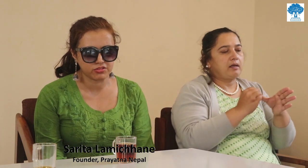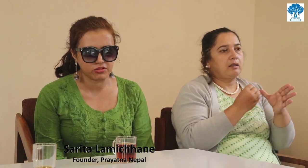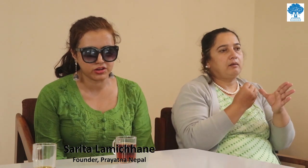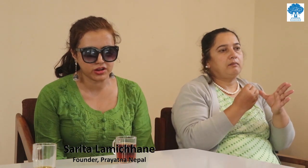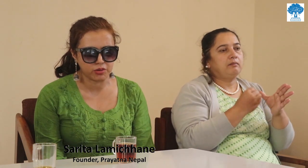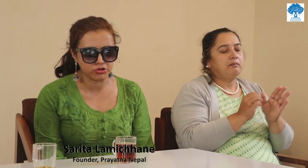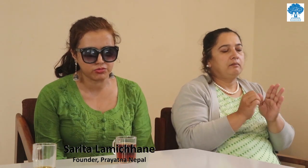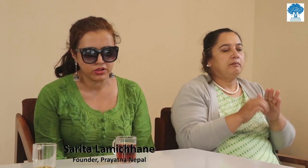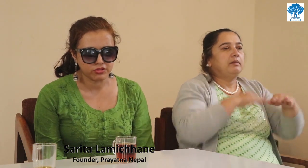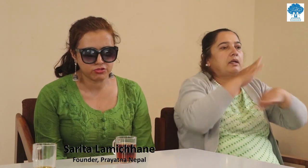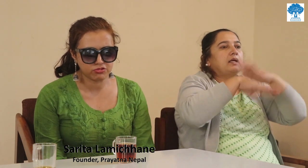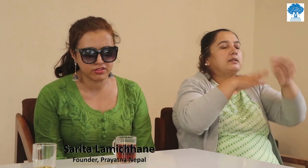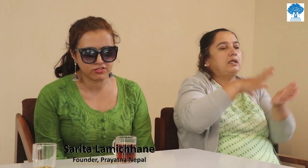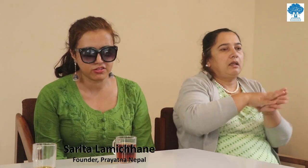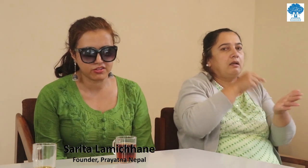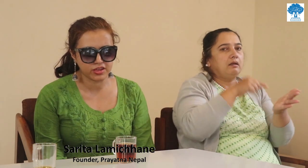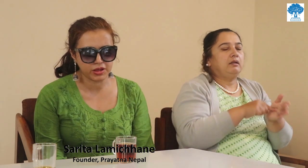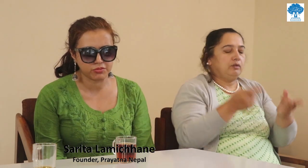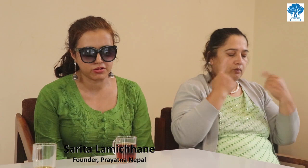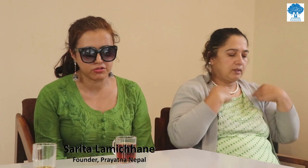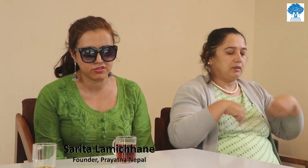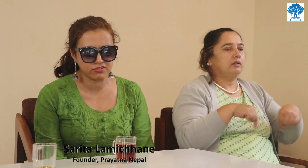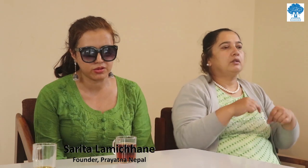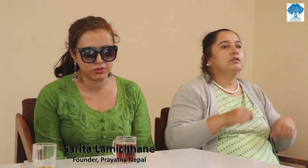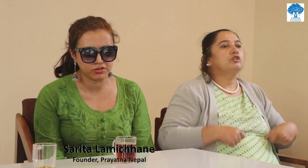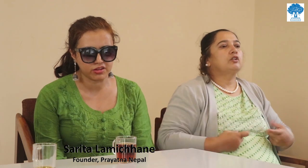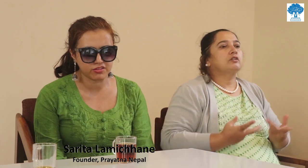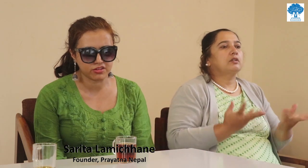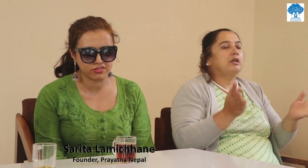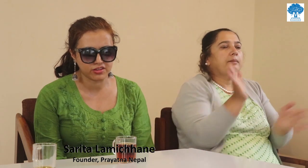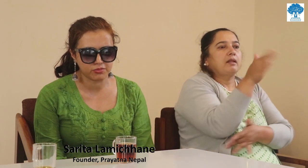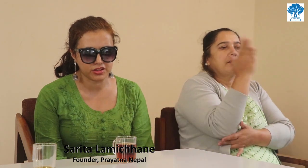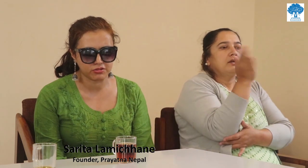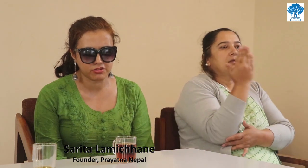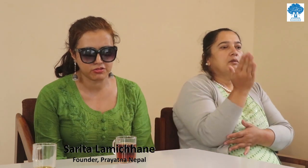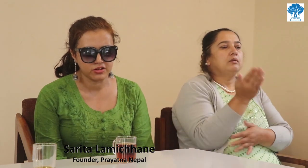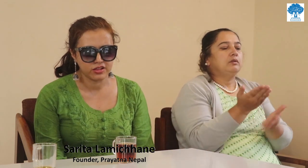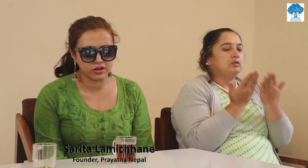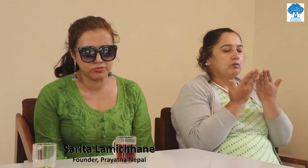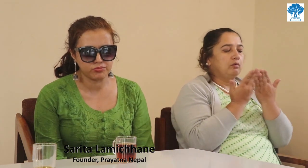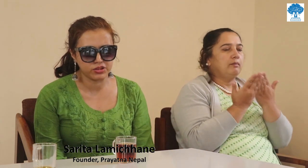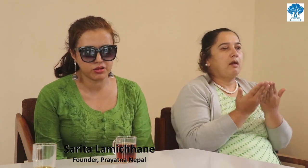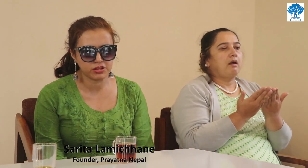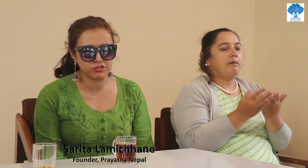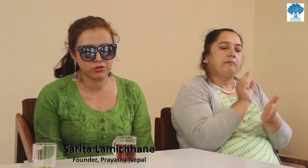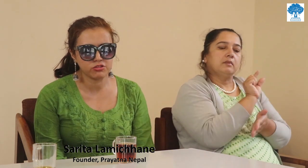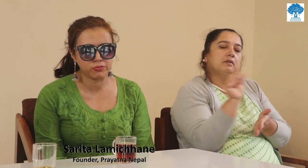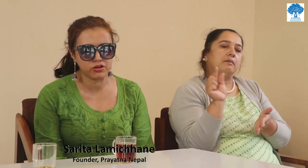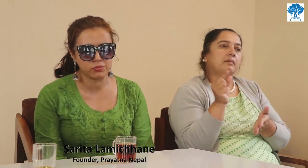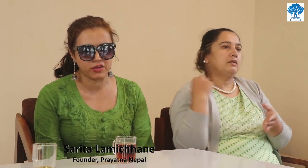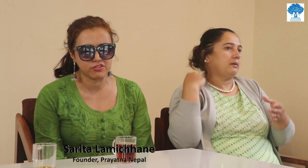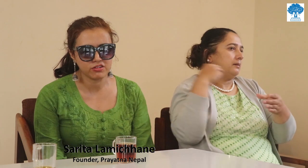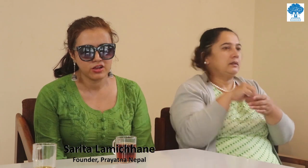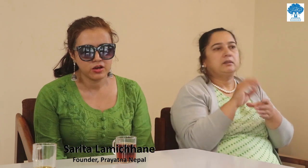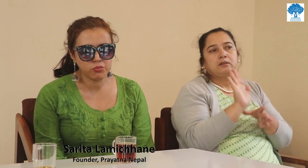पनि गरेर हाम्रो जुन स्वास्थ्य जनसङ्ख्या वातावरणको स्कुल लेभलमा स्वास्थ्य जनसङ्ख्या वातावरणको विषयमा त्यो पनि त्यो